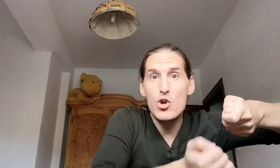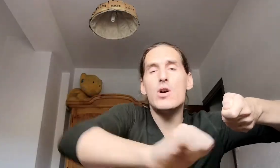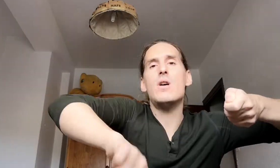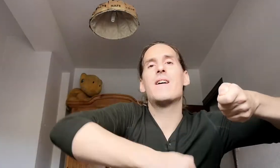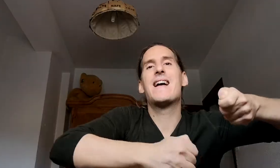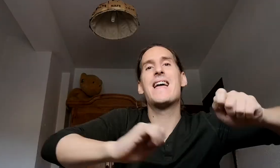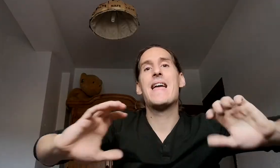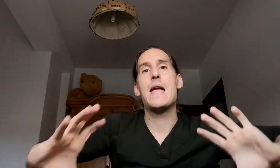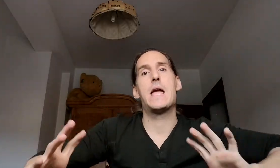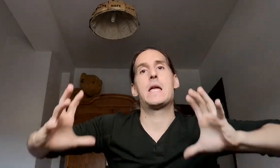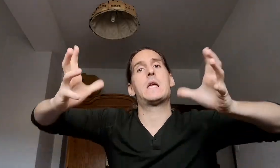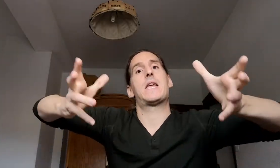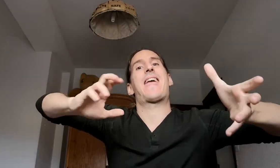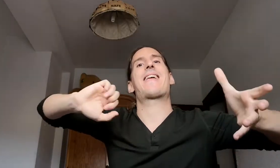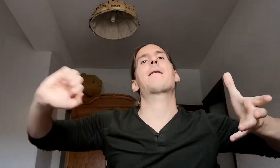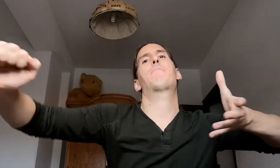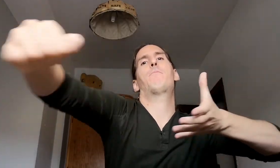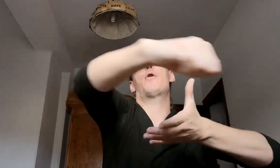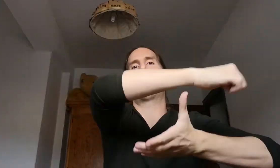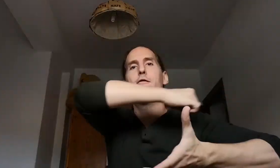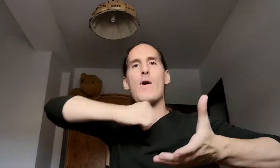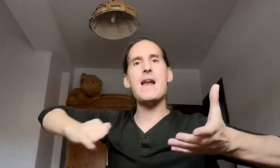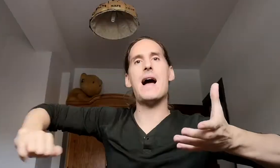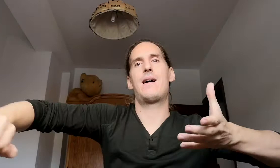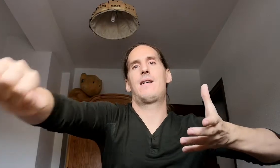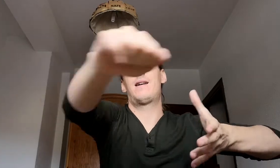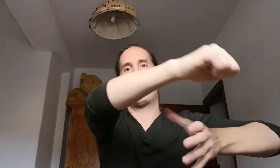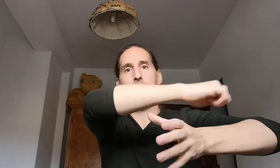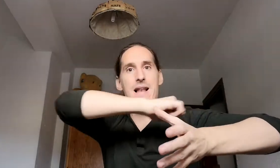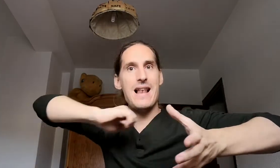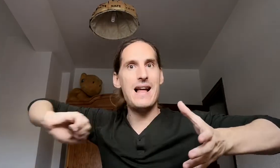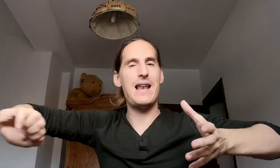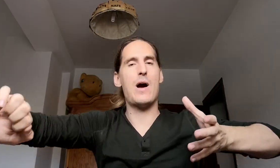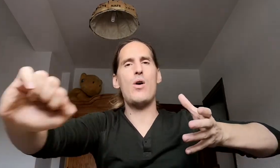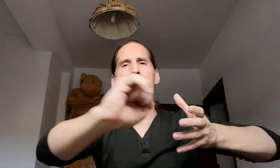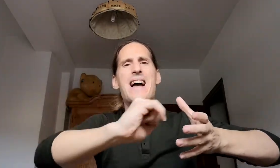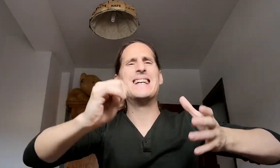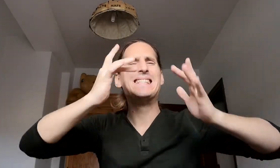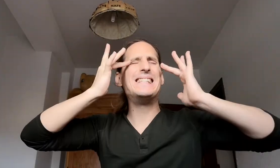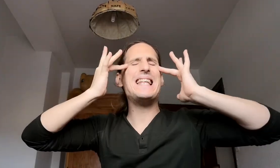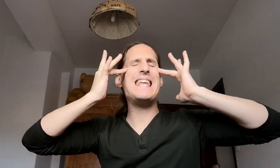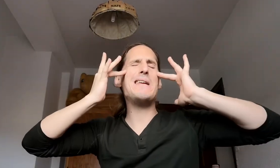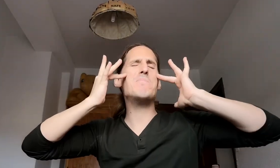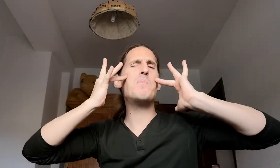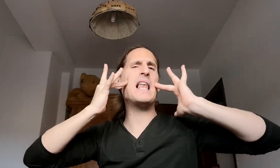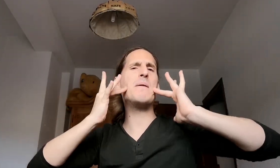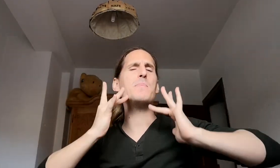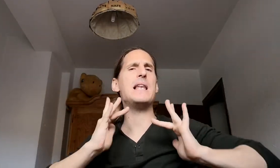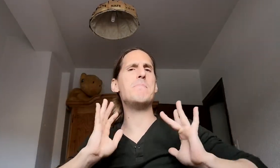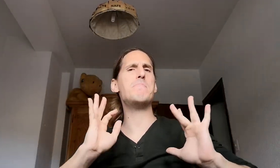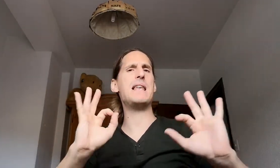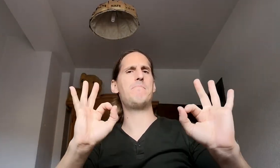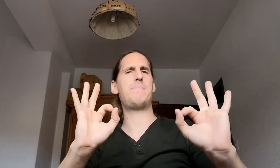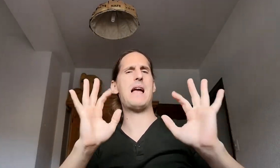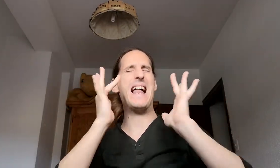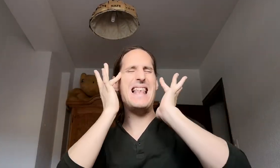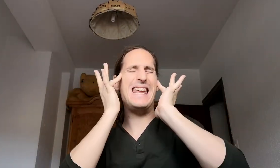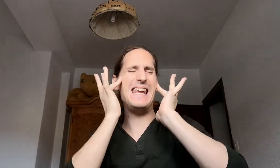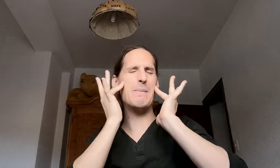dentro y por fuera la olla. Quede limpia, limpia, limpia, limpia.